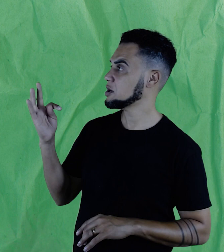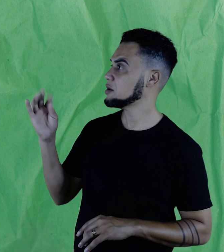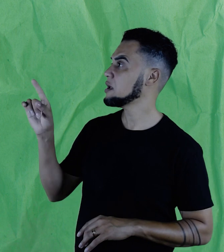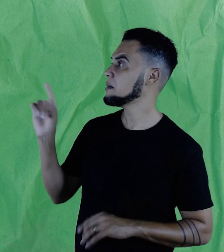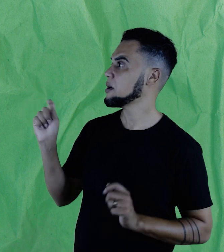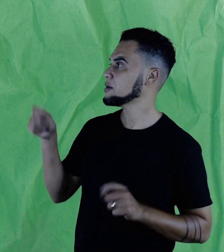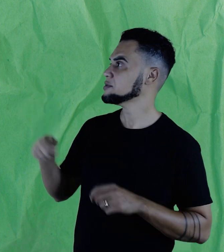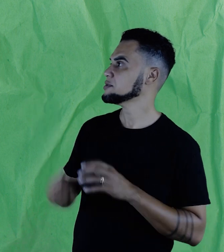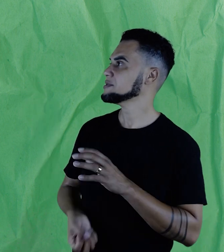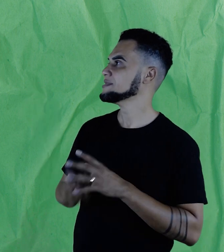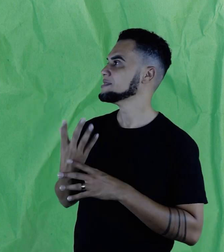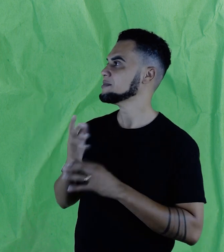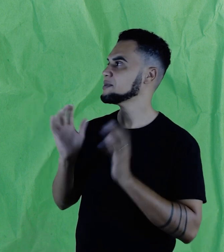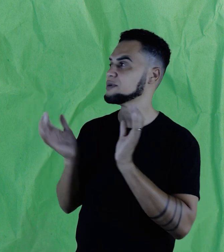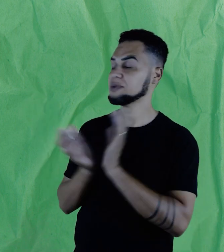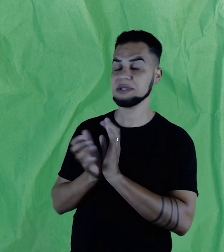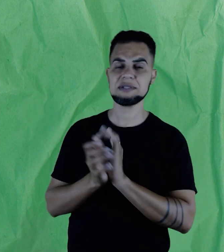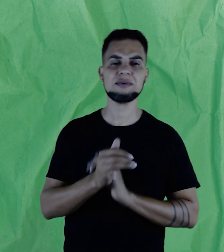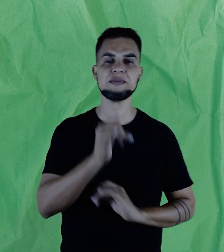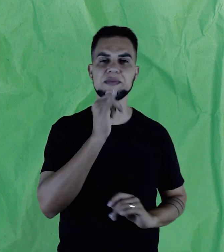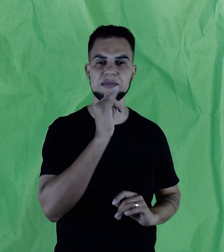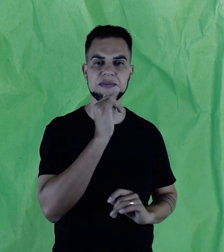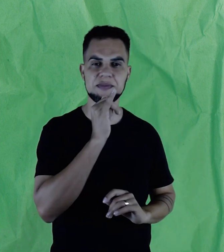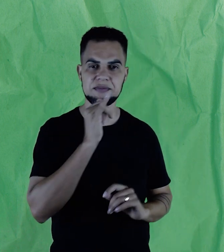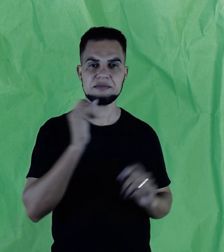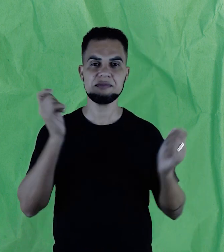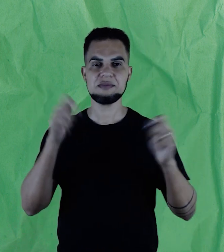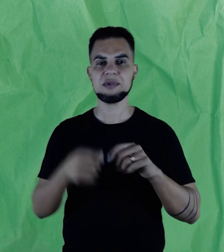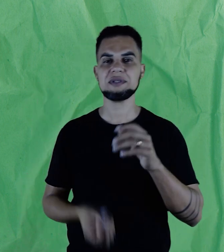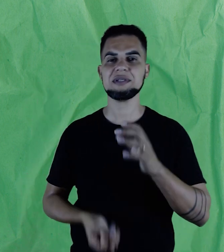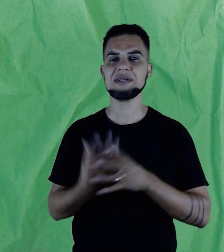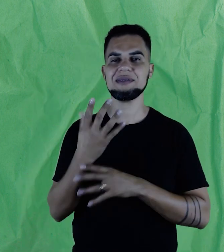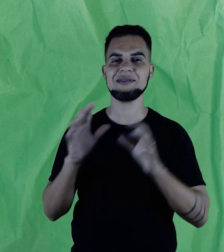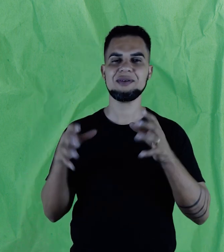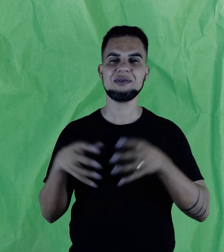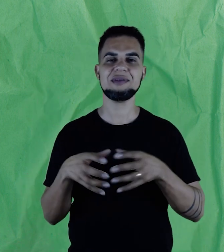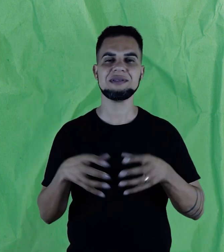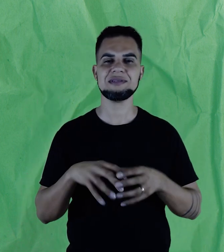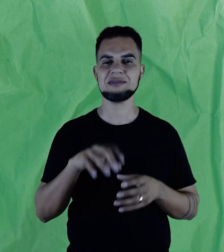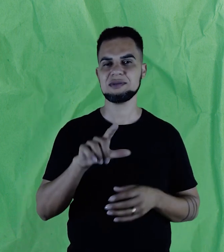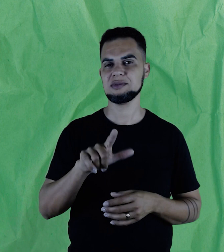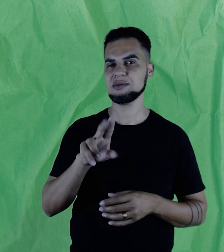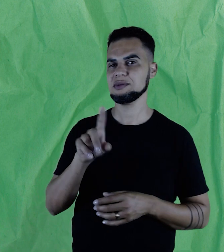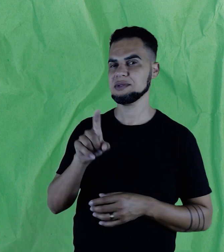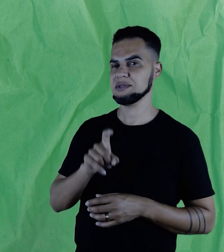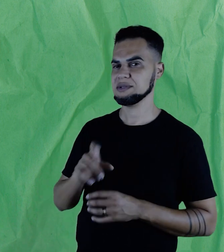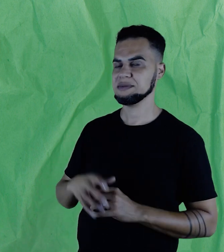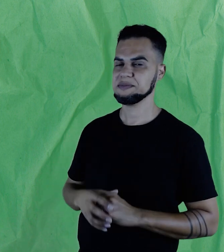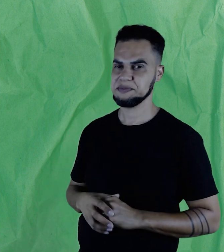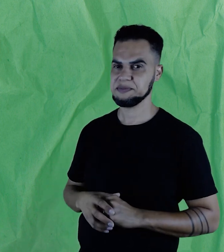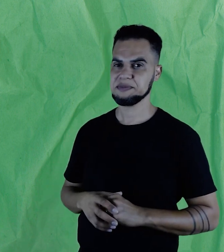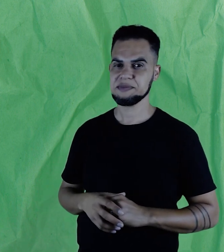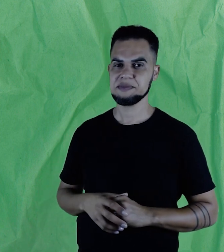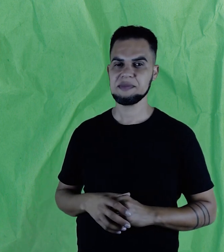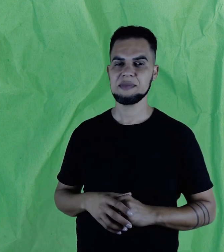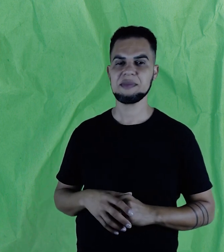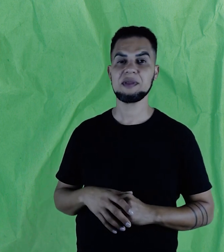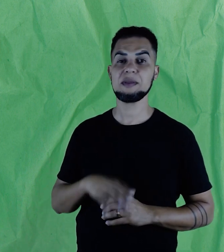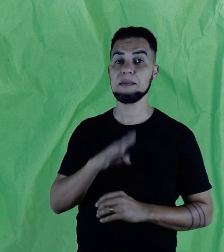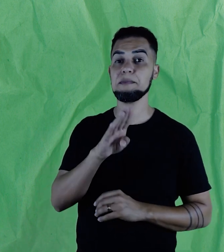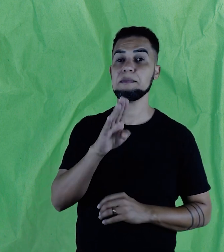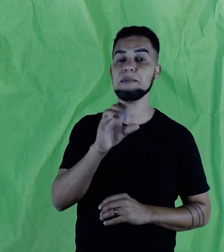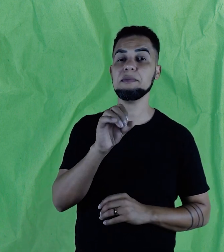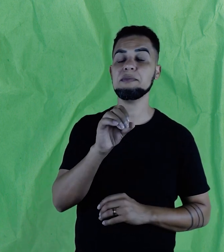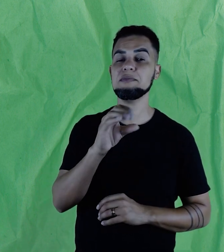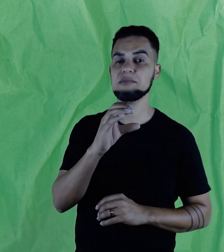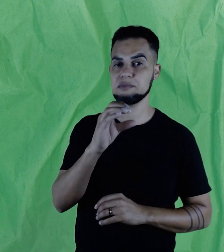eu posso estar criando uma coleção. Por exemplo, eu vou criar uma coleção chamada Books, né? Então seria uma tabela